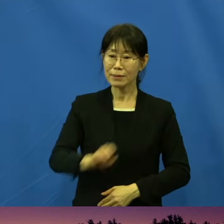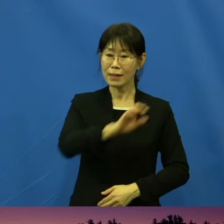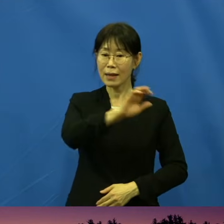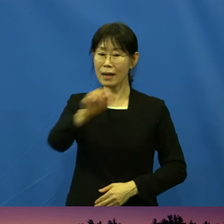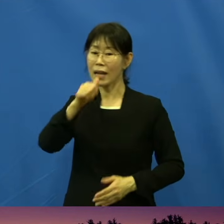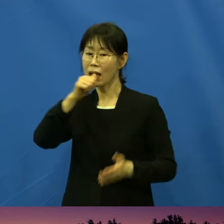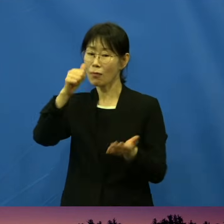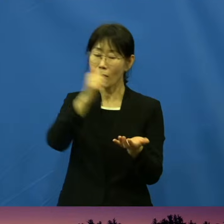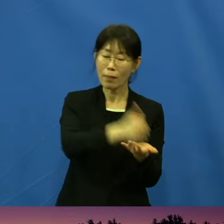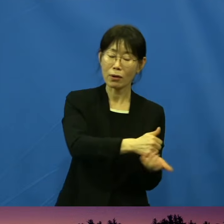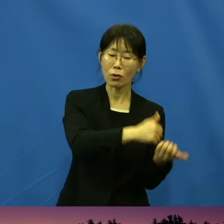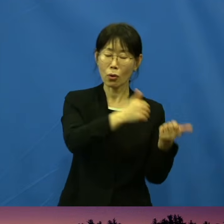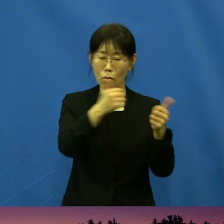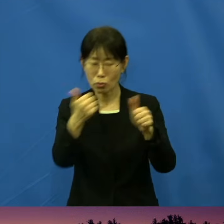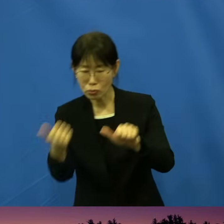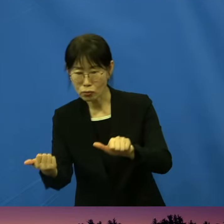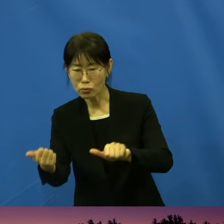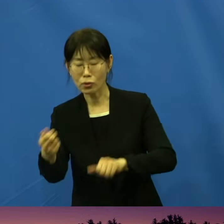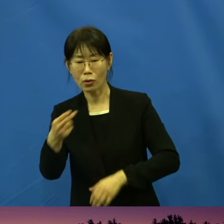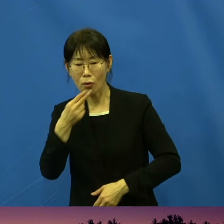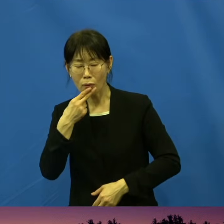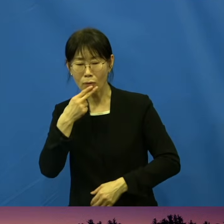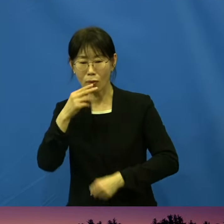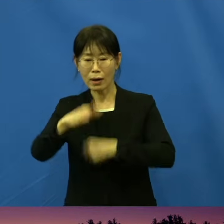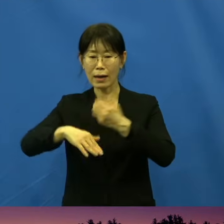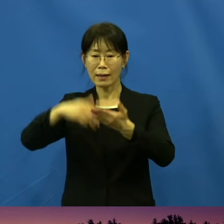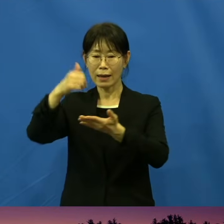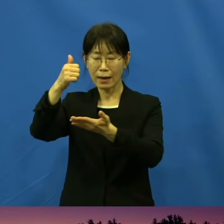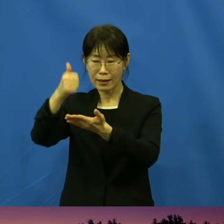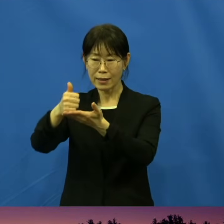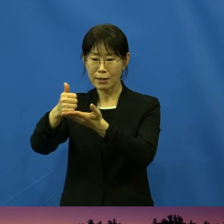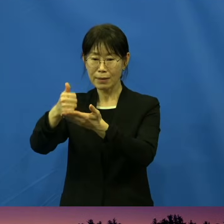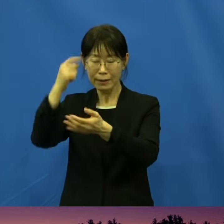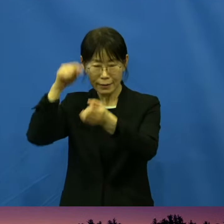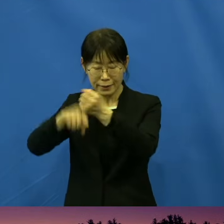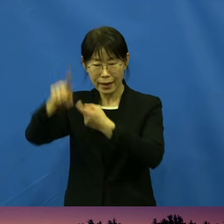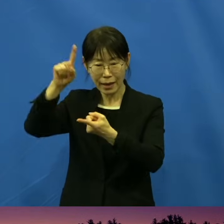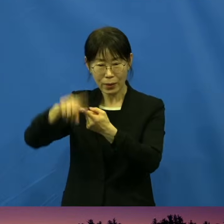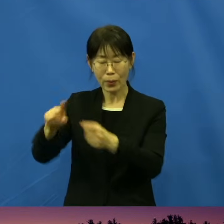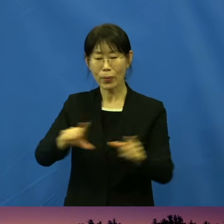부분이 어떤 것인지를 깨닫게 하시고 그것을 다루기를 원하시는 거죠.